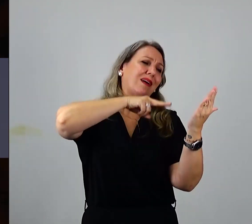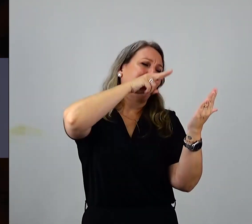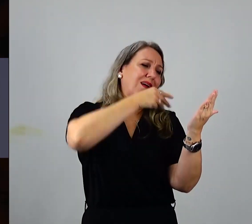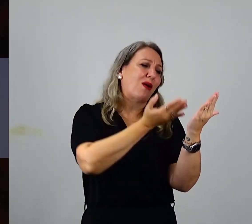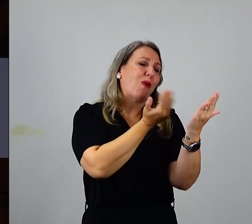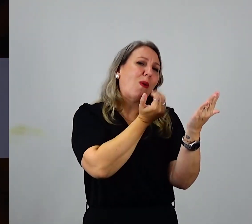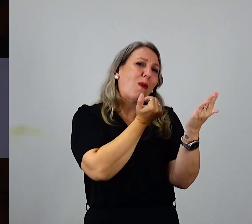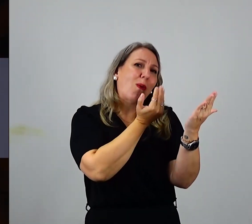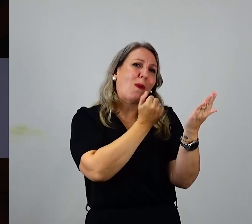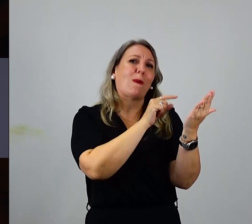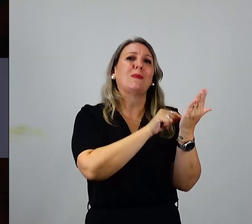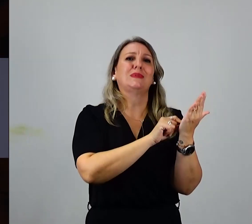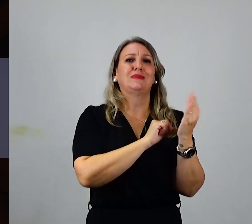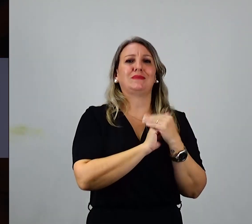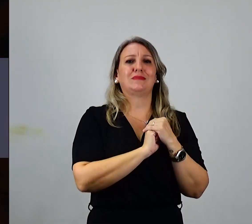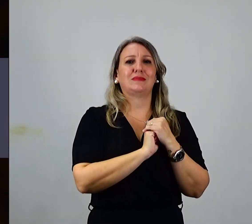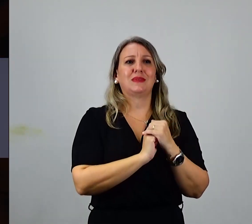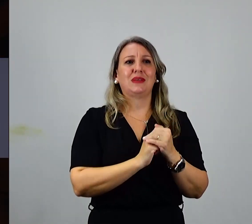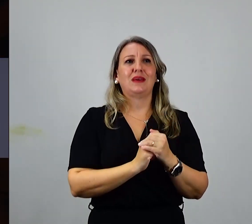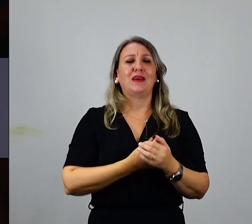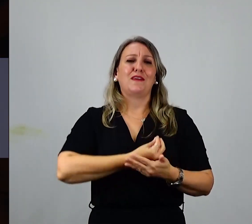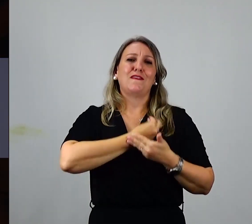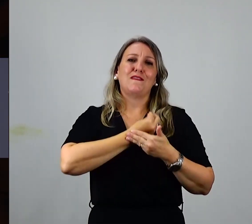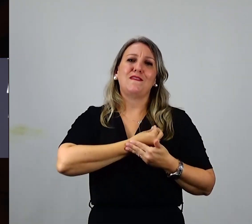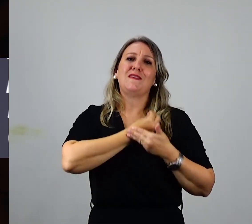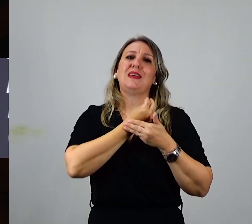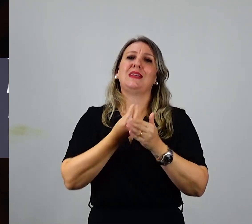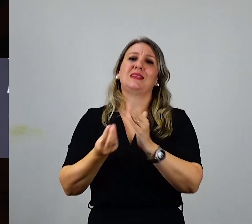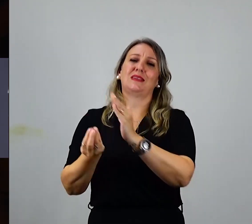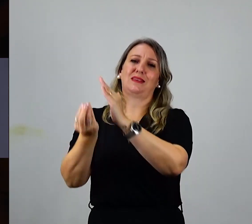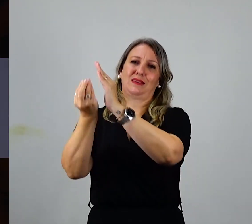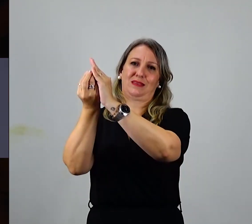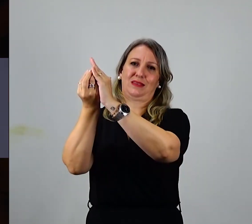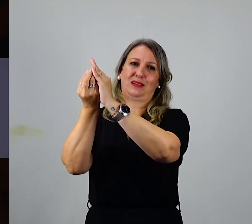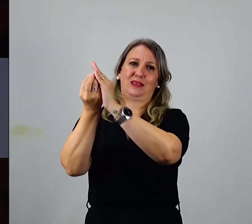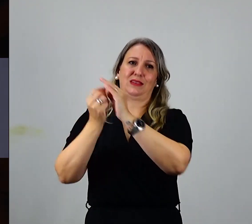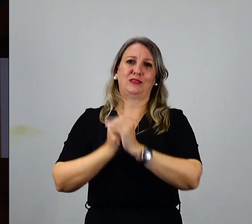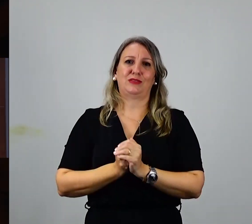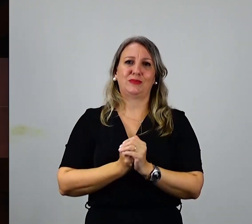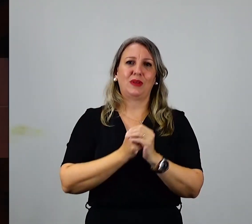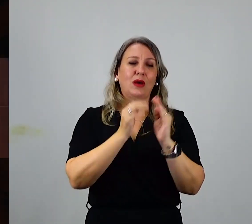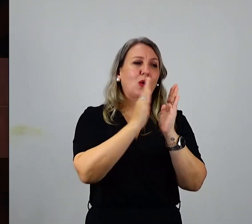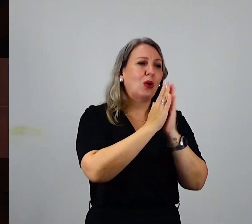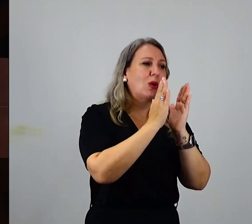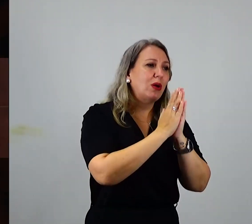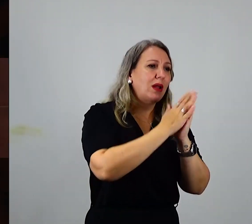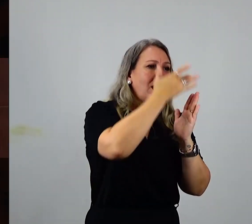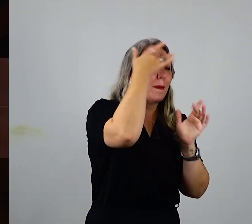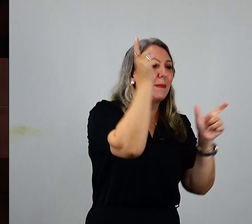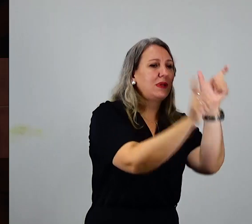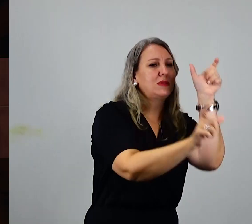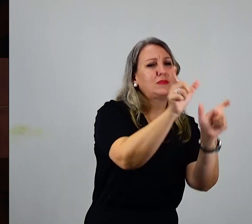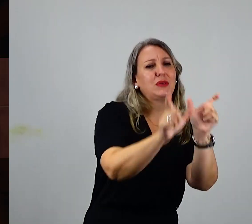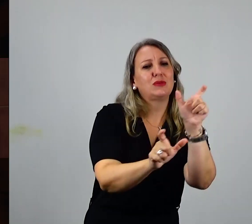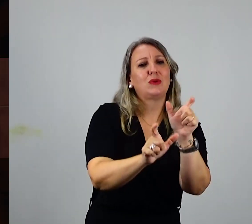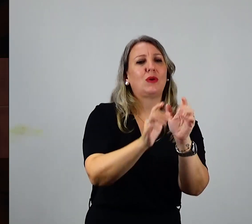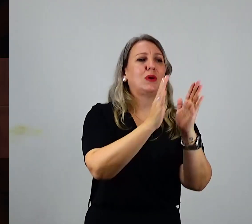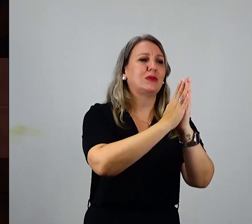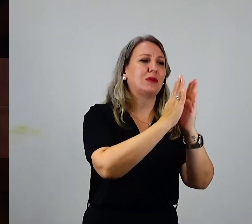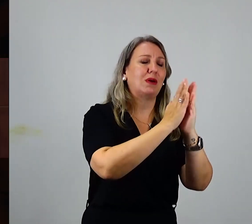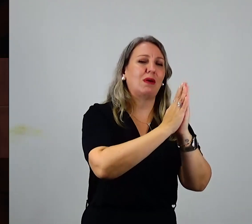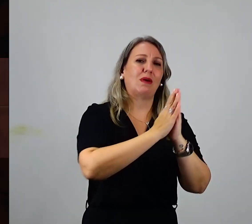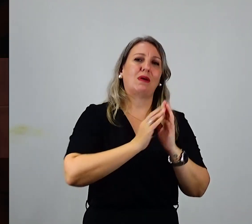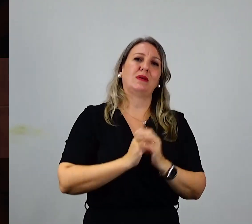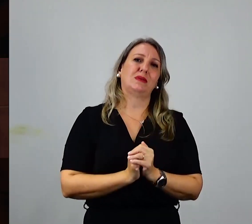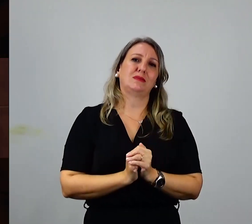a viver a vida da igreja, dar testemunho, orar pelas pessoas. Tudo isso é parte do